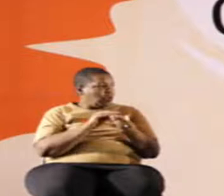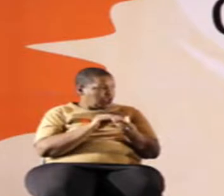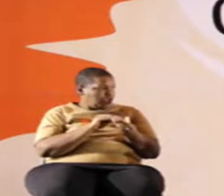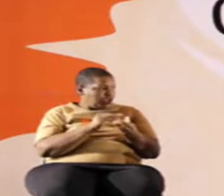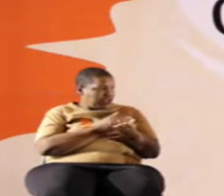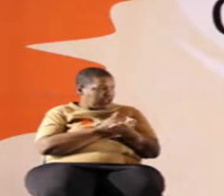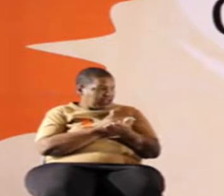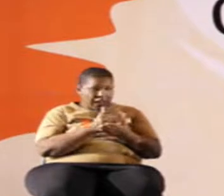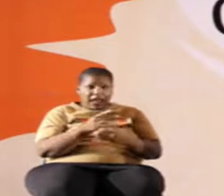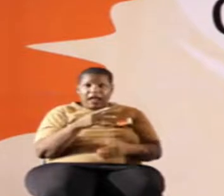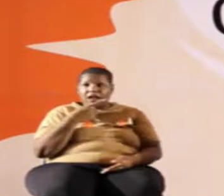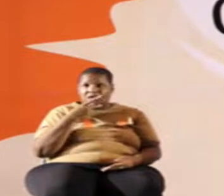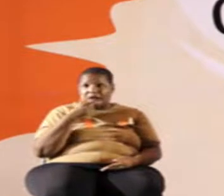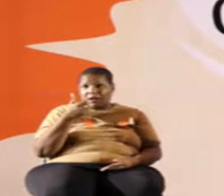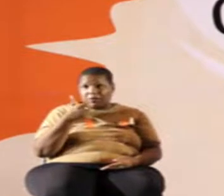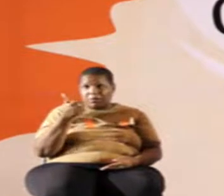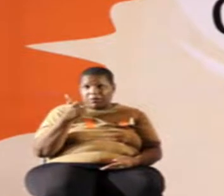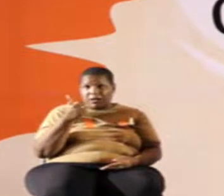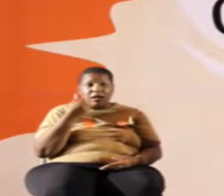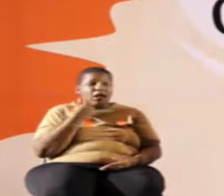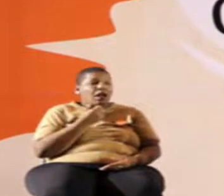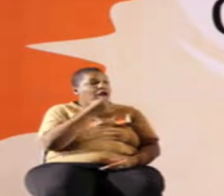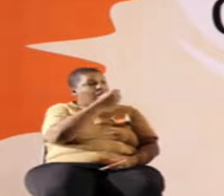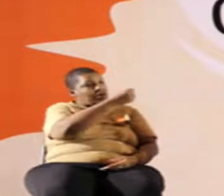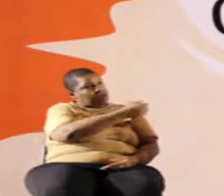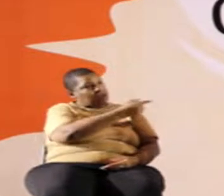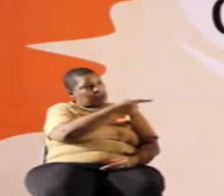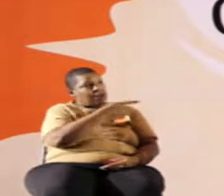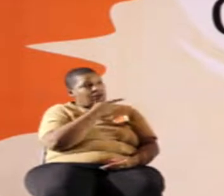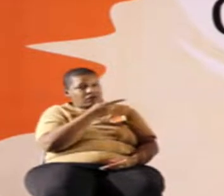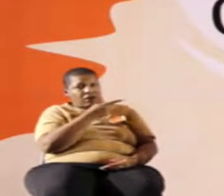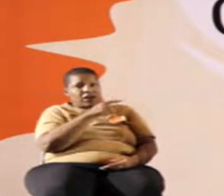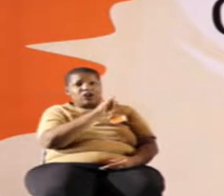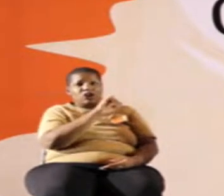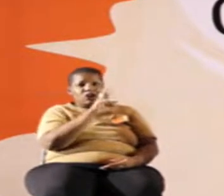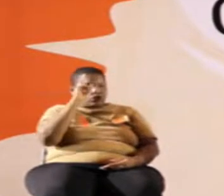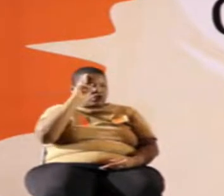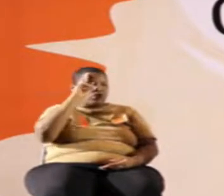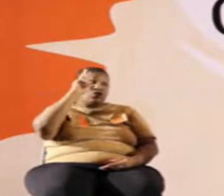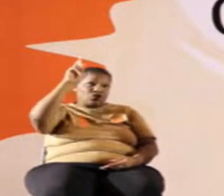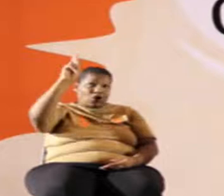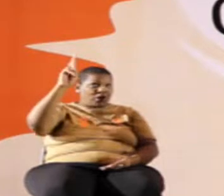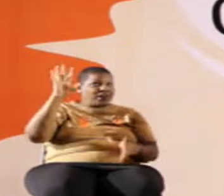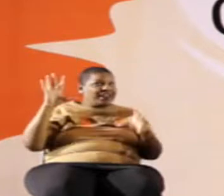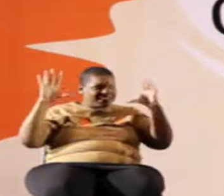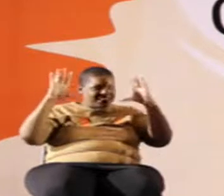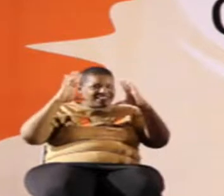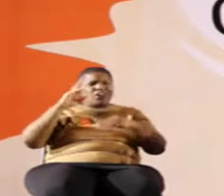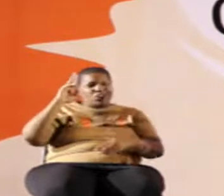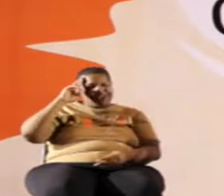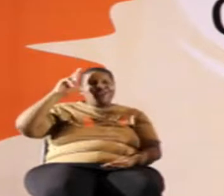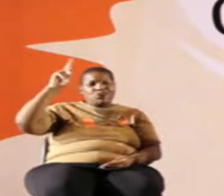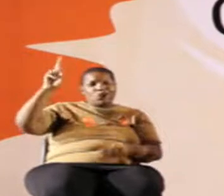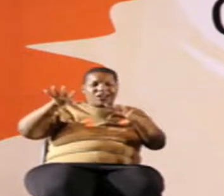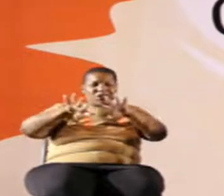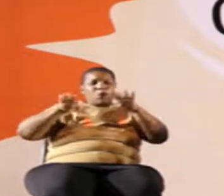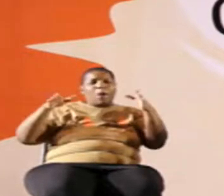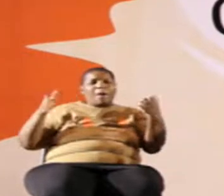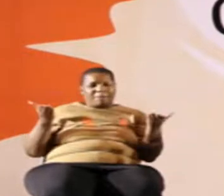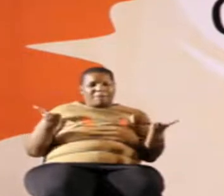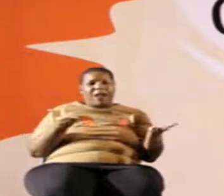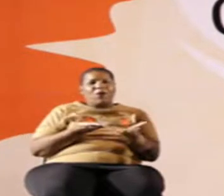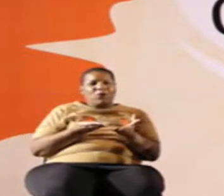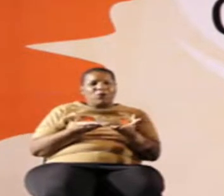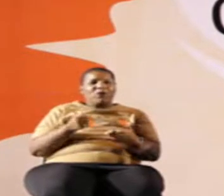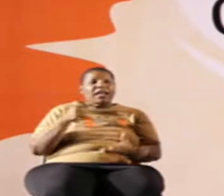minha primeira fala aqui, para passar a nossa dona da noite, dona do palco,